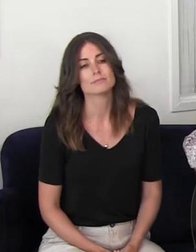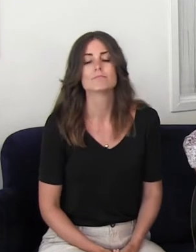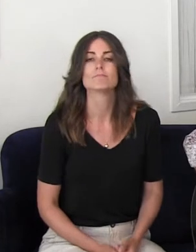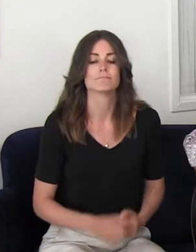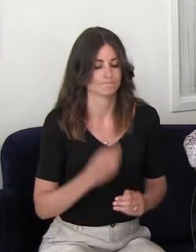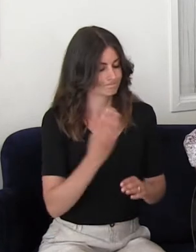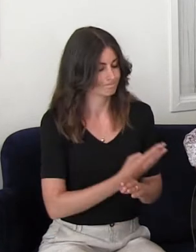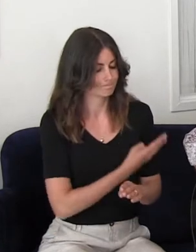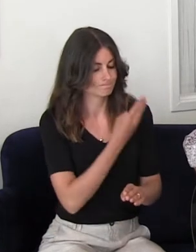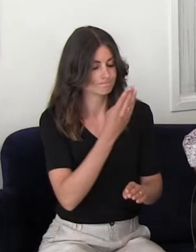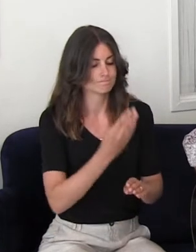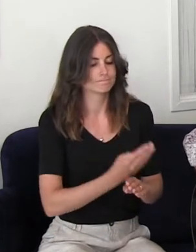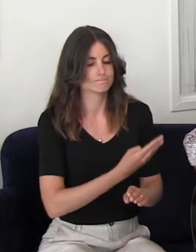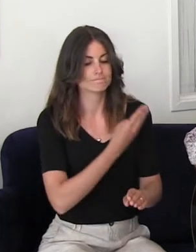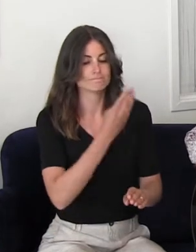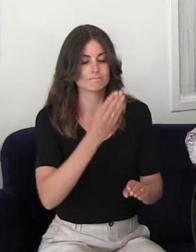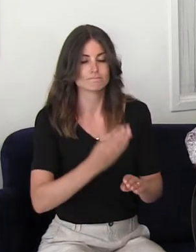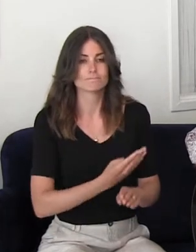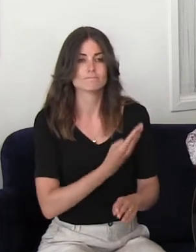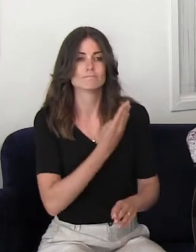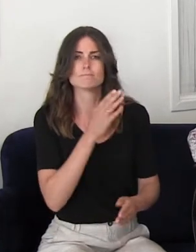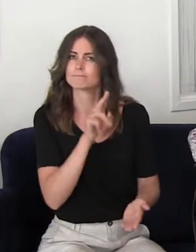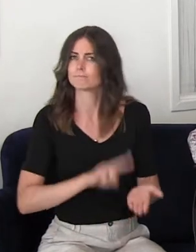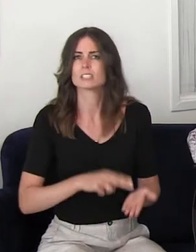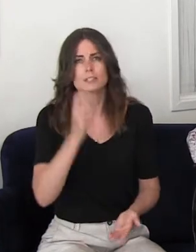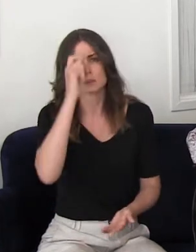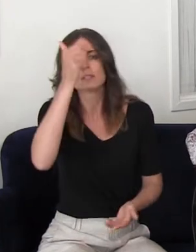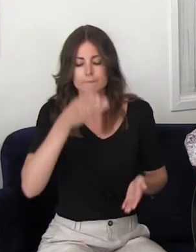Mellan varven föds ett sant geni